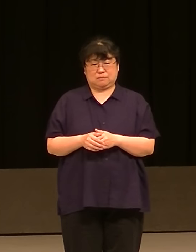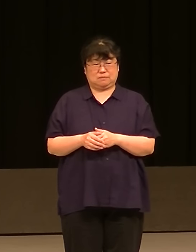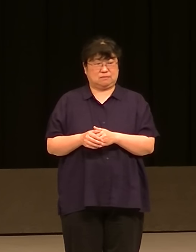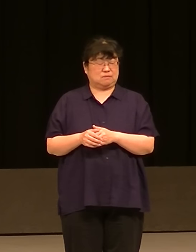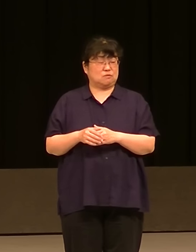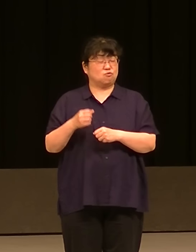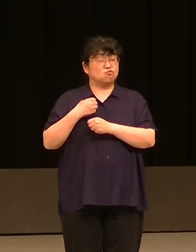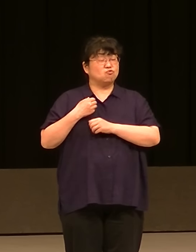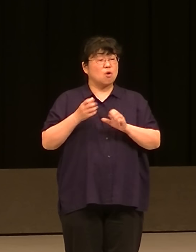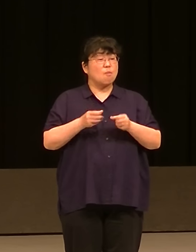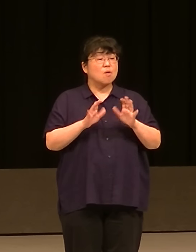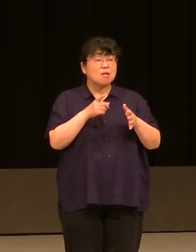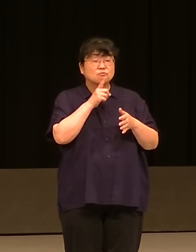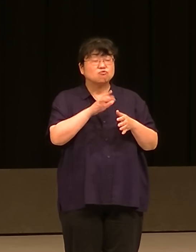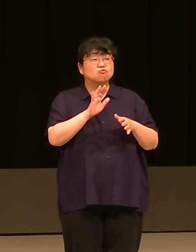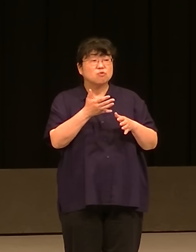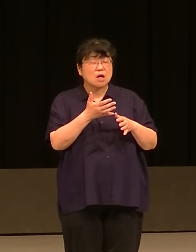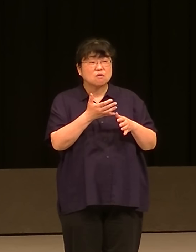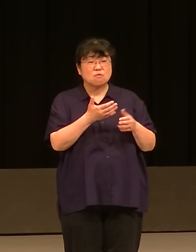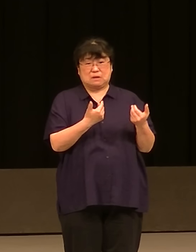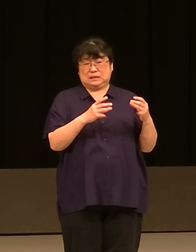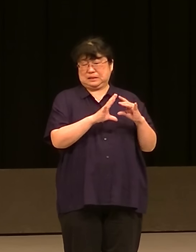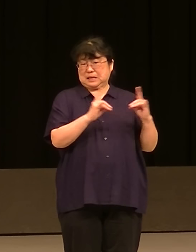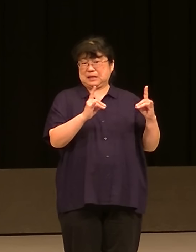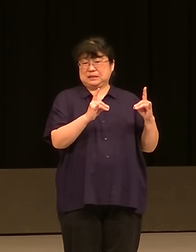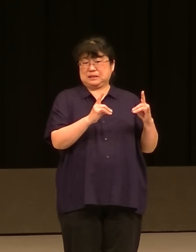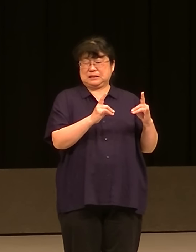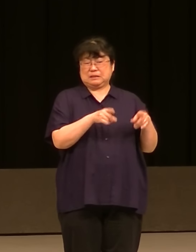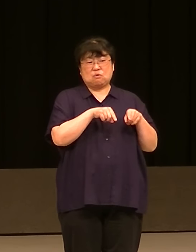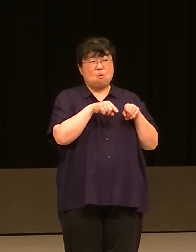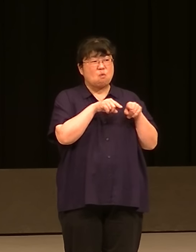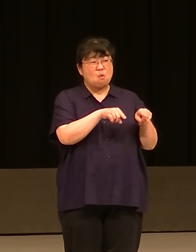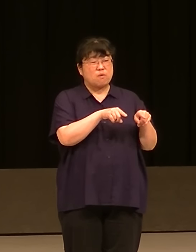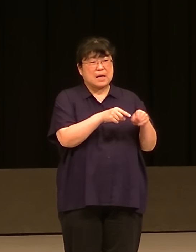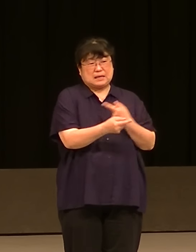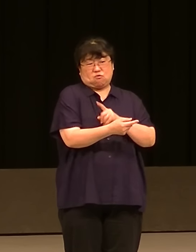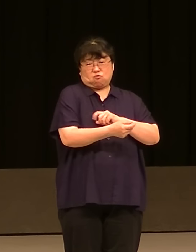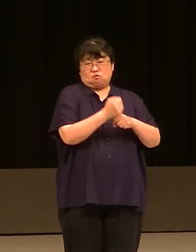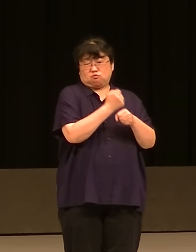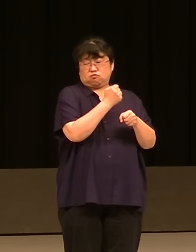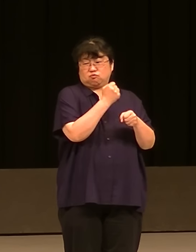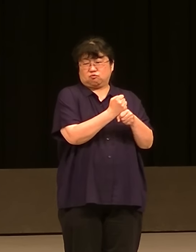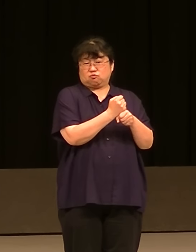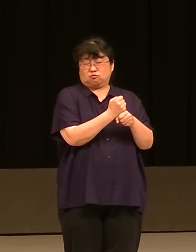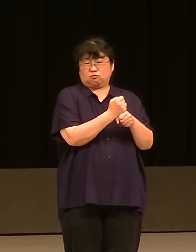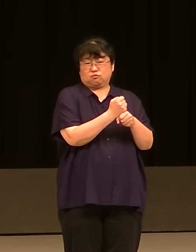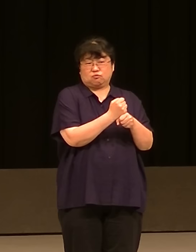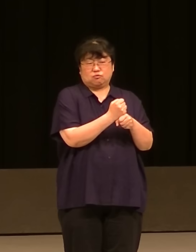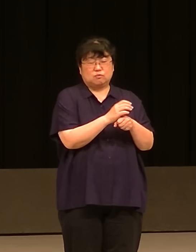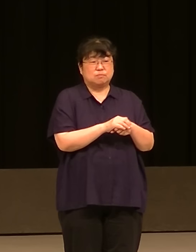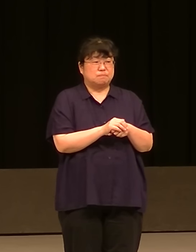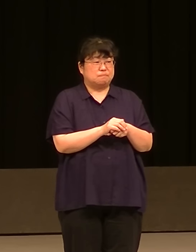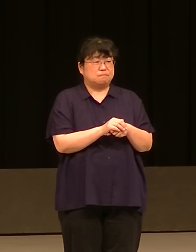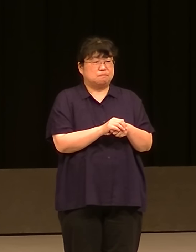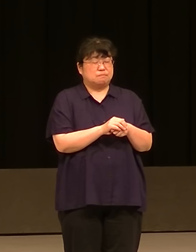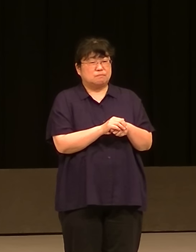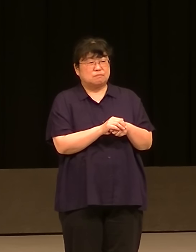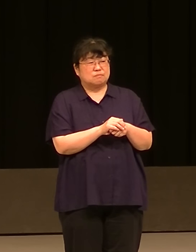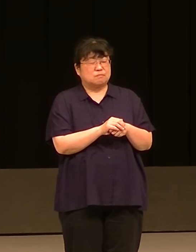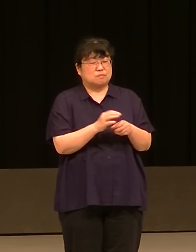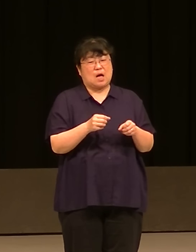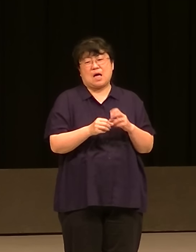ないとか言いながら、敵地攻撃能力を、形成するのだというふうに、言う、武器